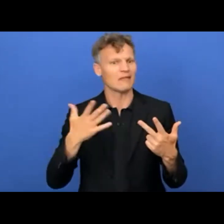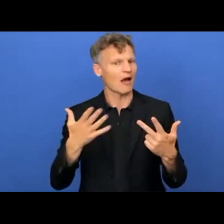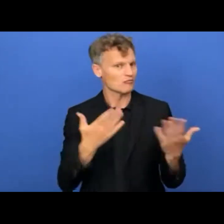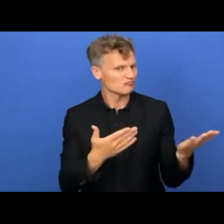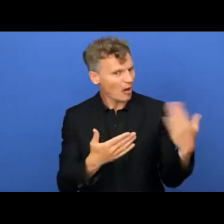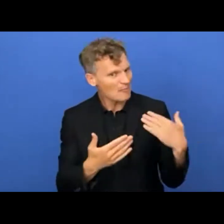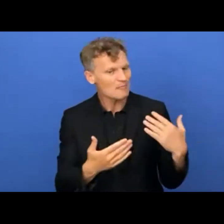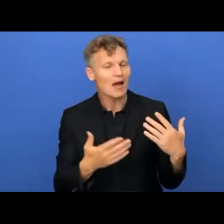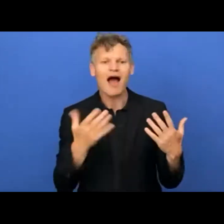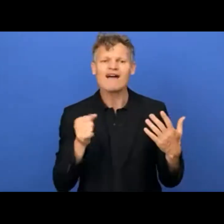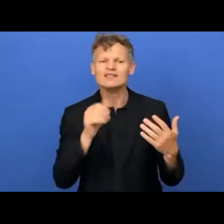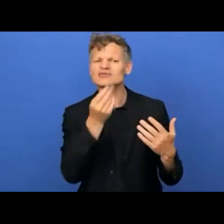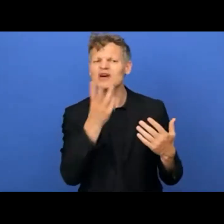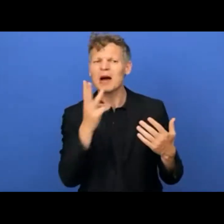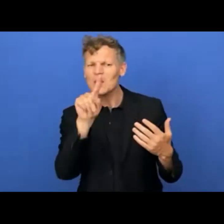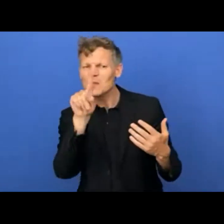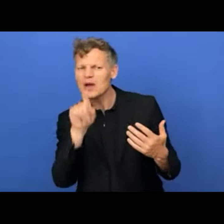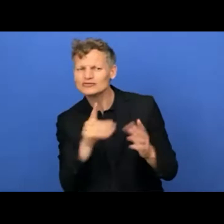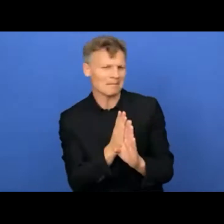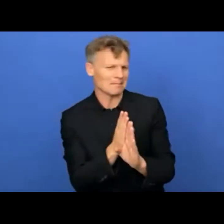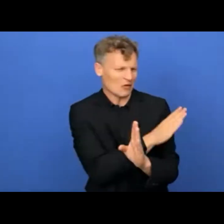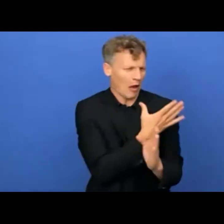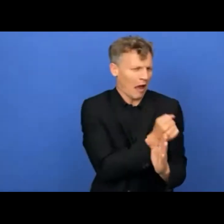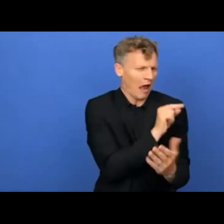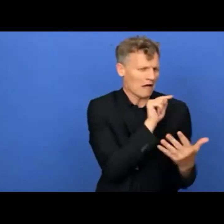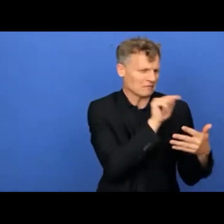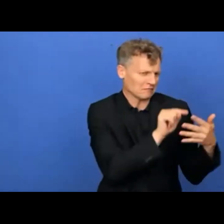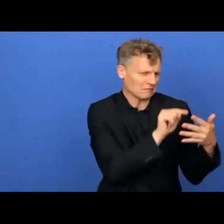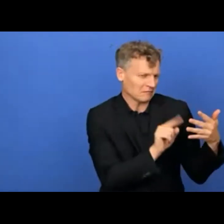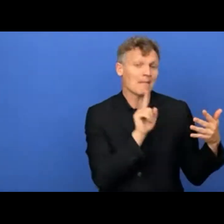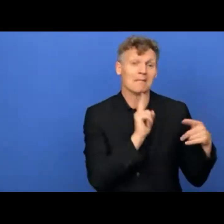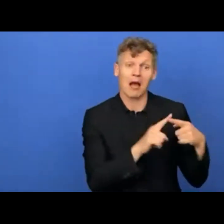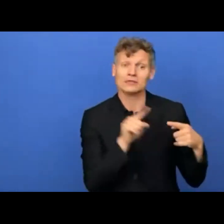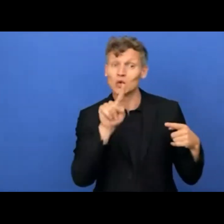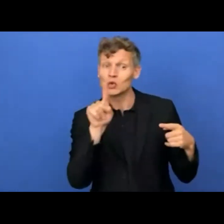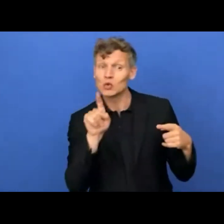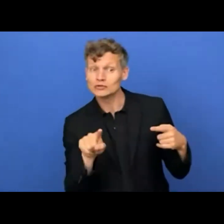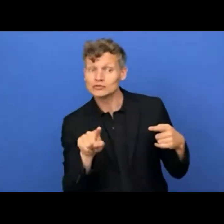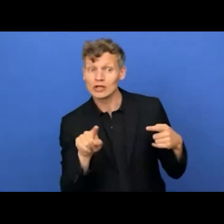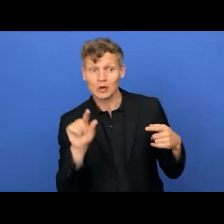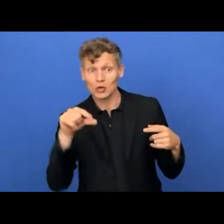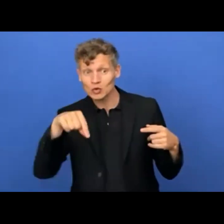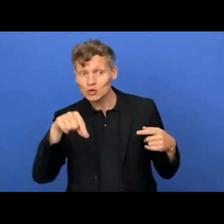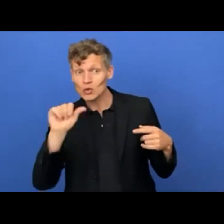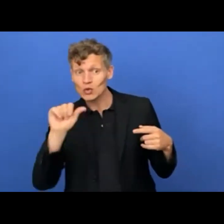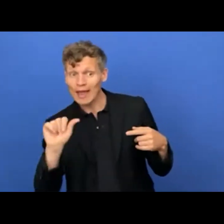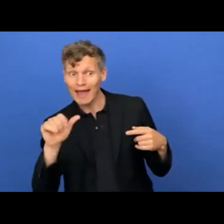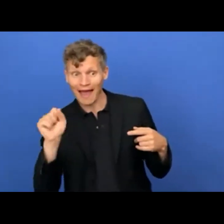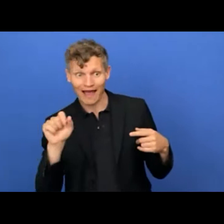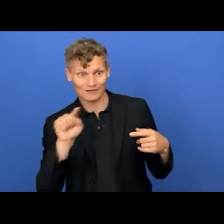allons vous poser des questions, certaines que nous avons préparées, mais également certaines que nous allons chercher dans